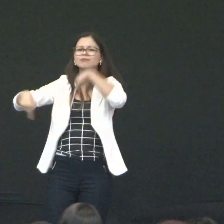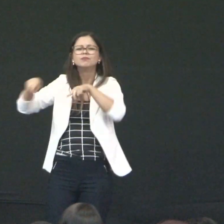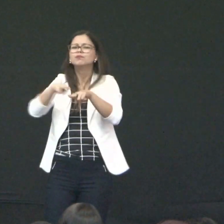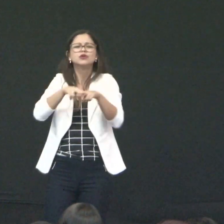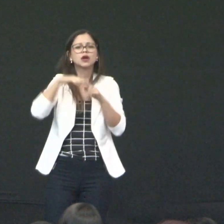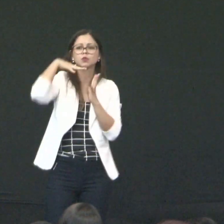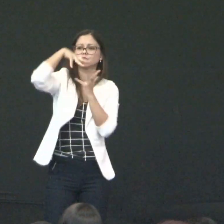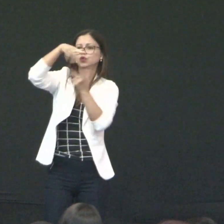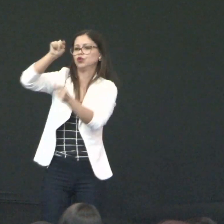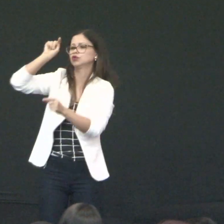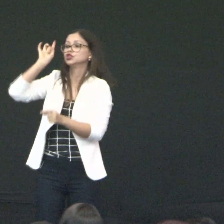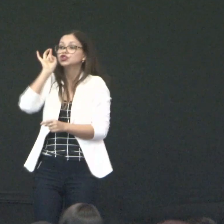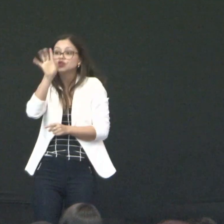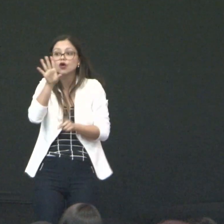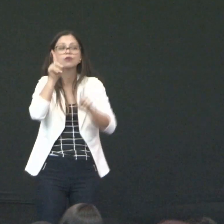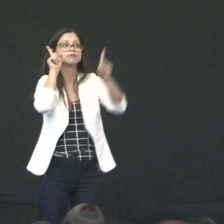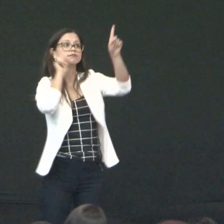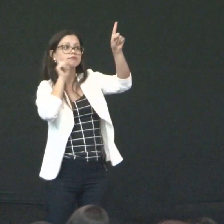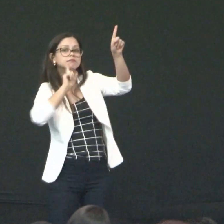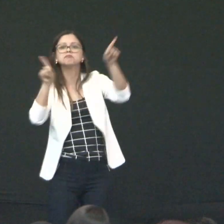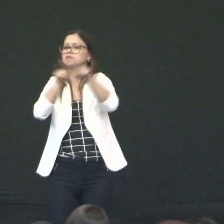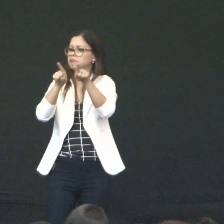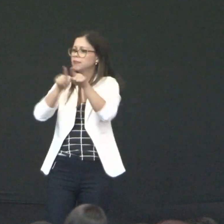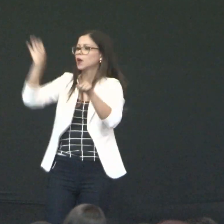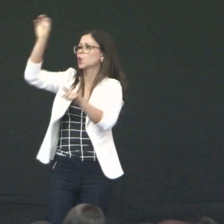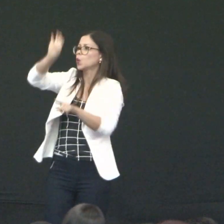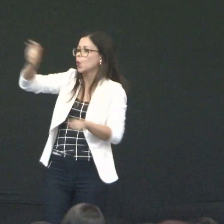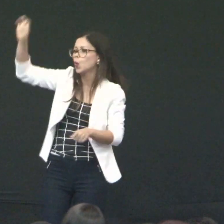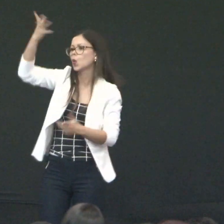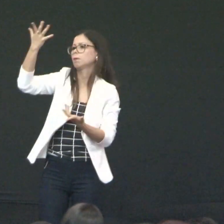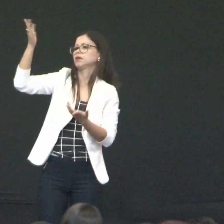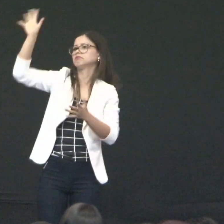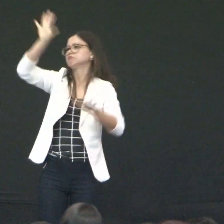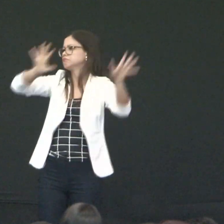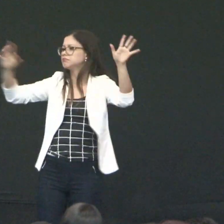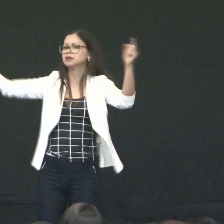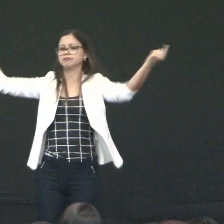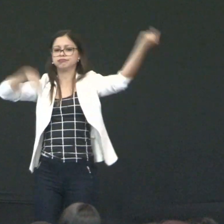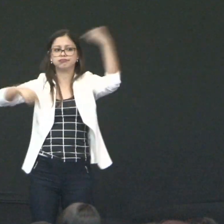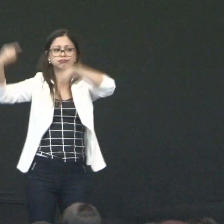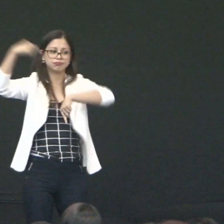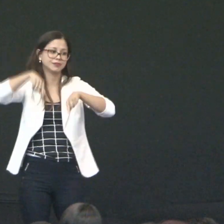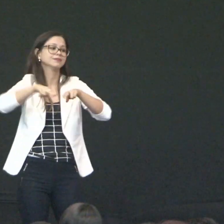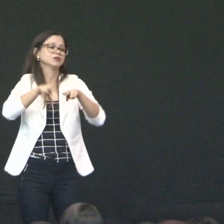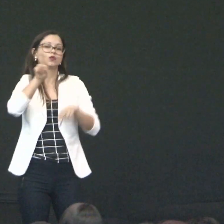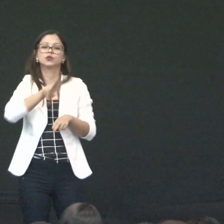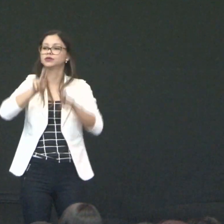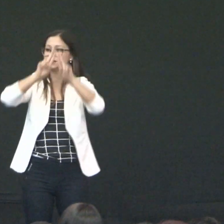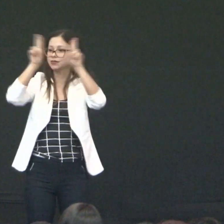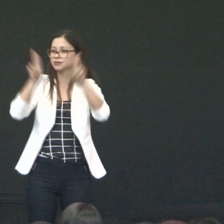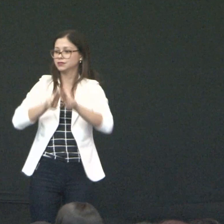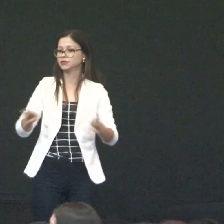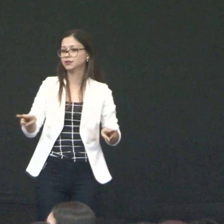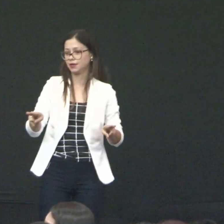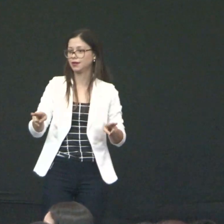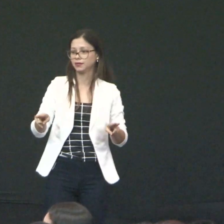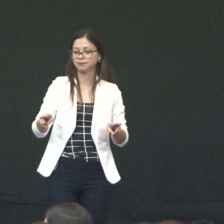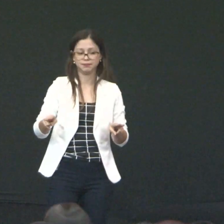de sinais a língua de sinais internacional, né? Geralmente, quando vem algum pesquisador, um surdo estrangeiro que se utiliza de uma